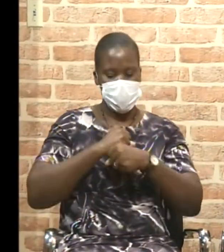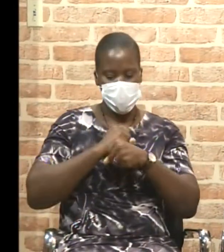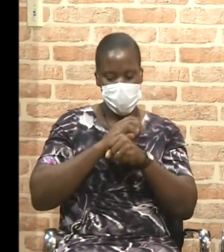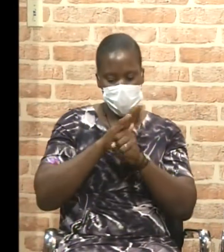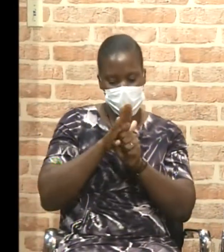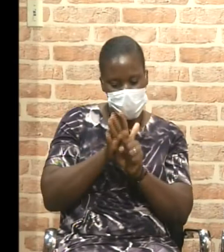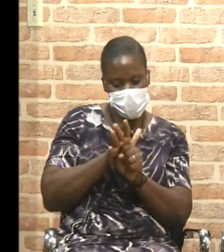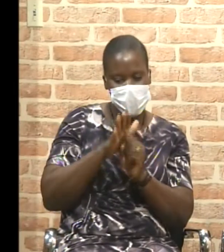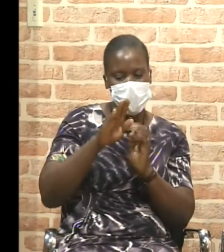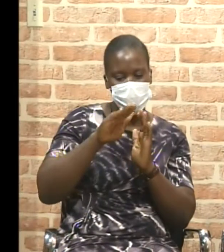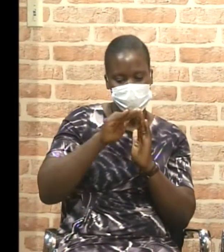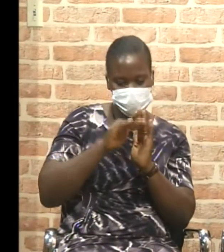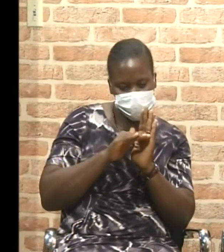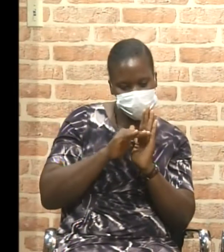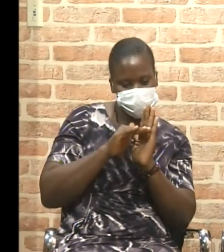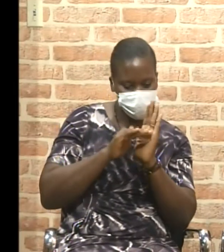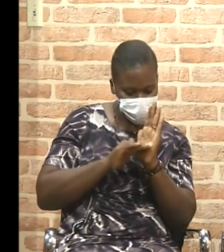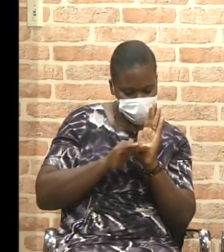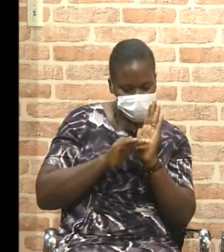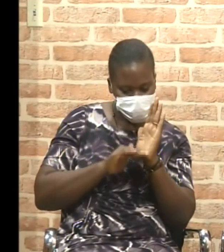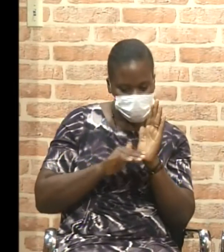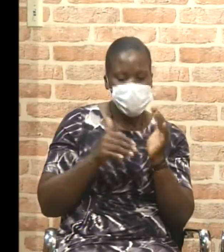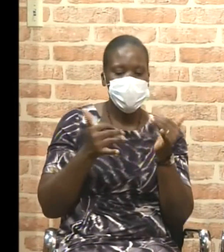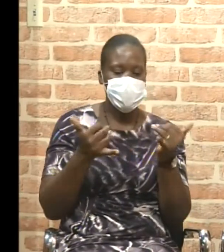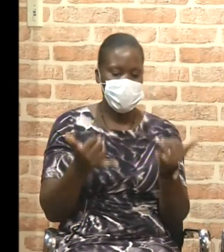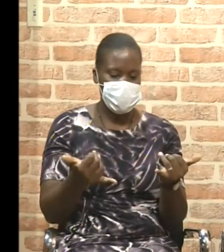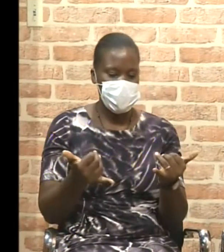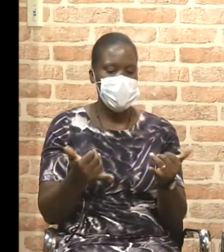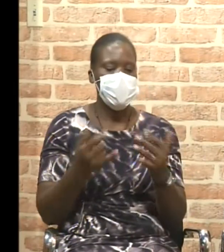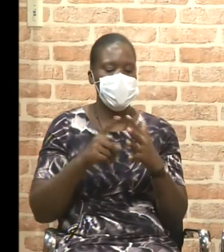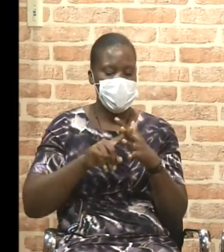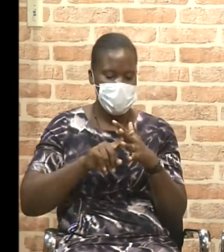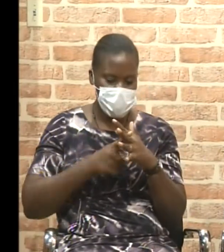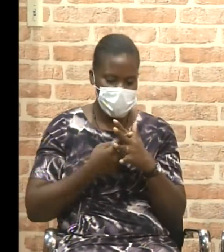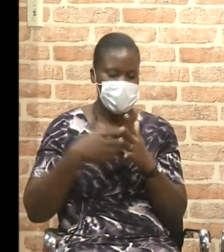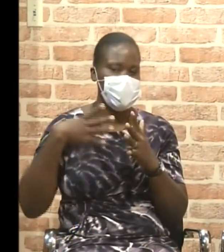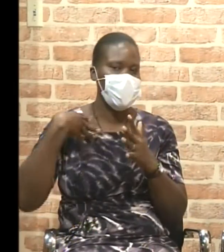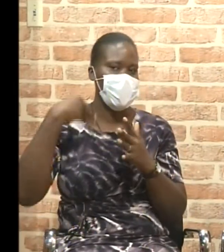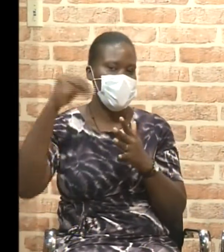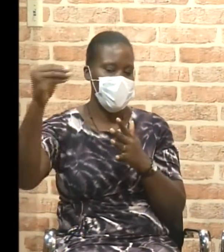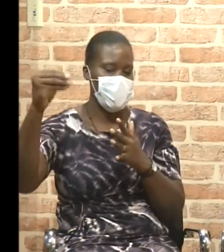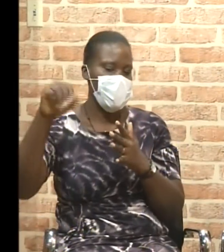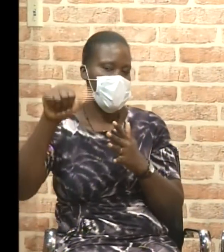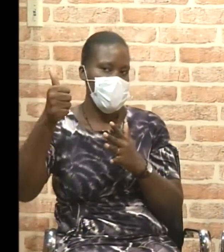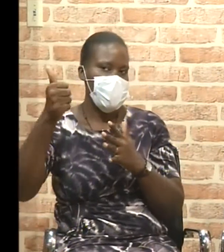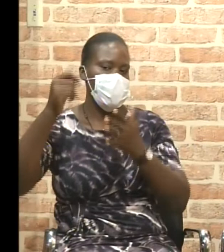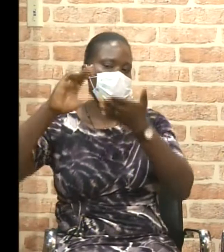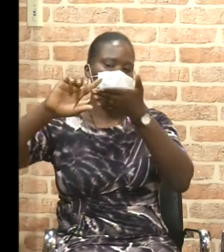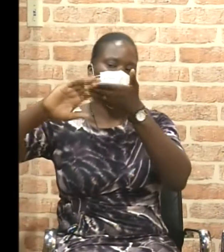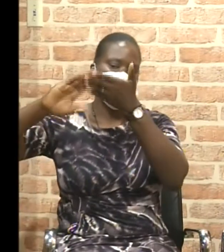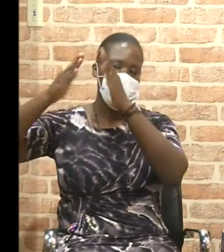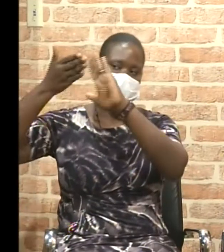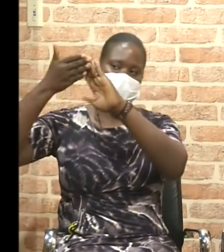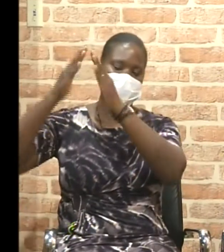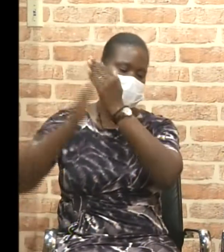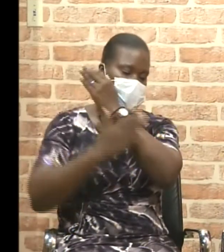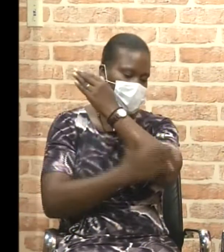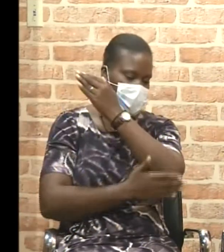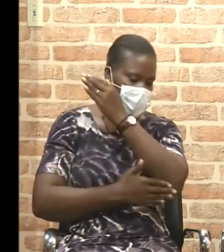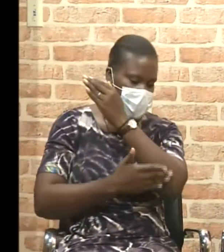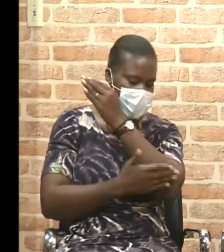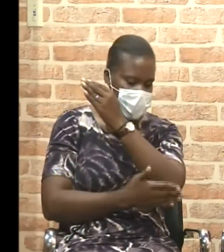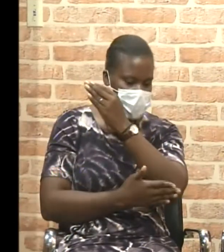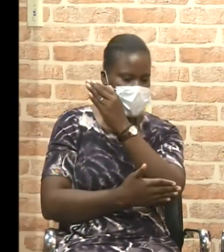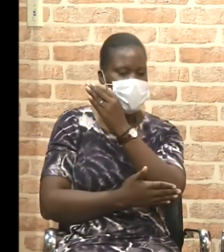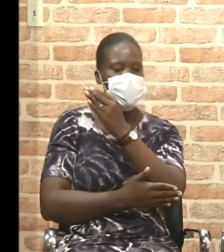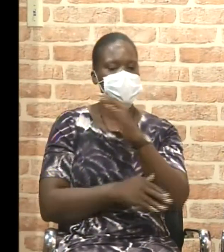et améliorer donc nous même nous allons commencer à déplacer qu'on là nous fin prend feedback de association yo et puis prend